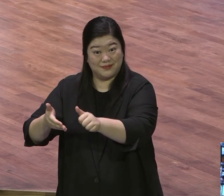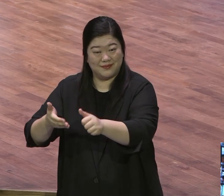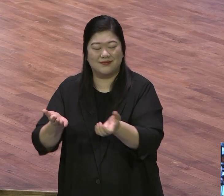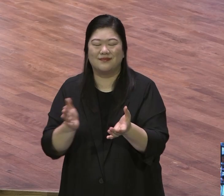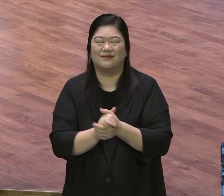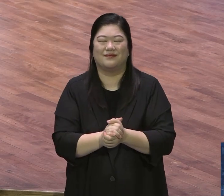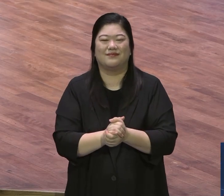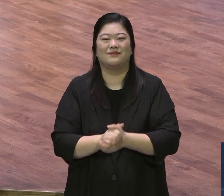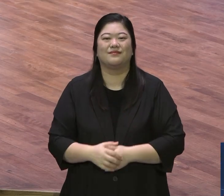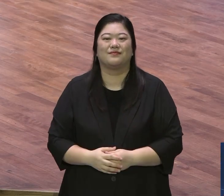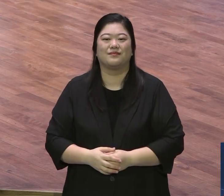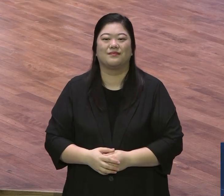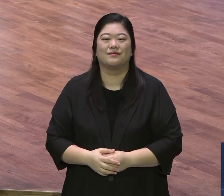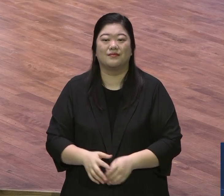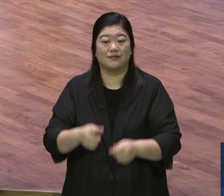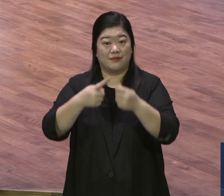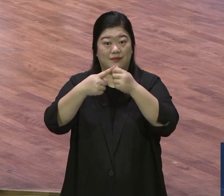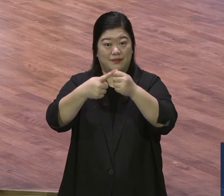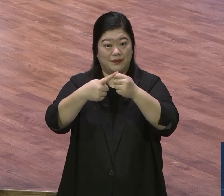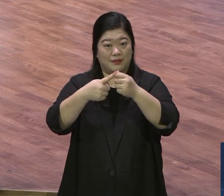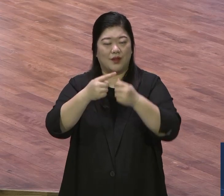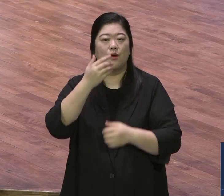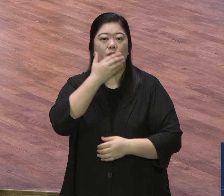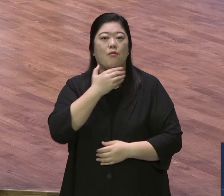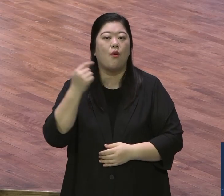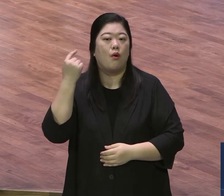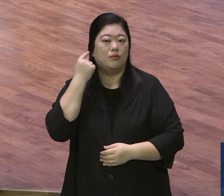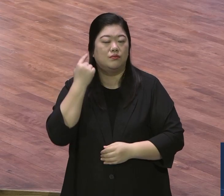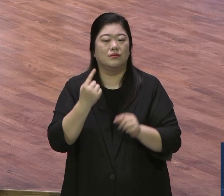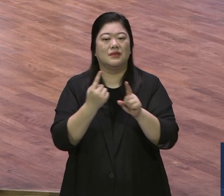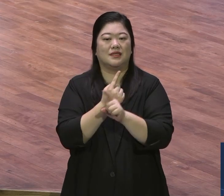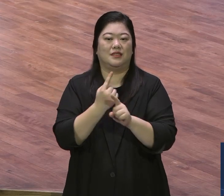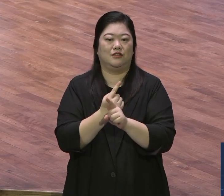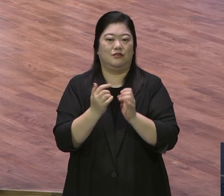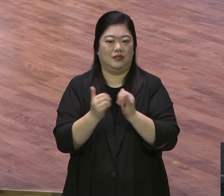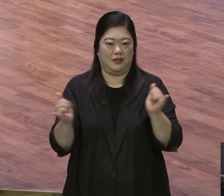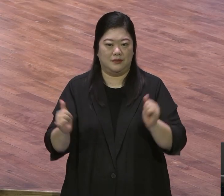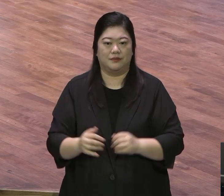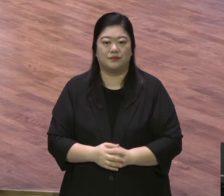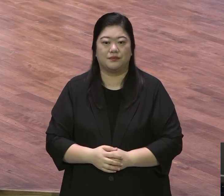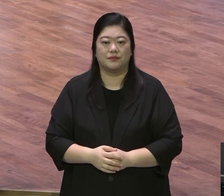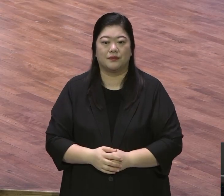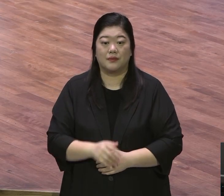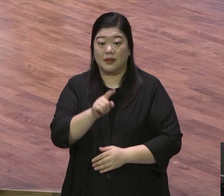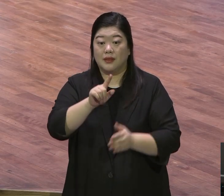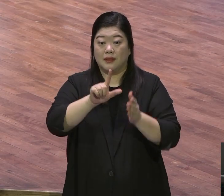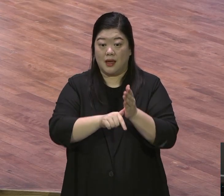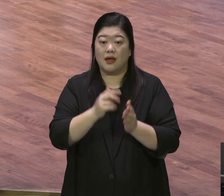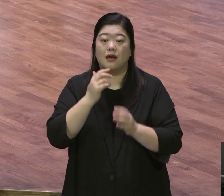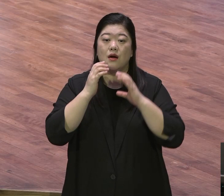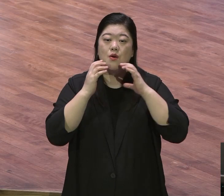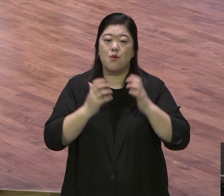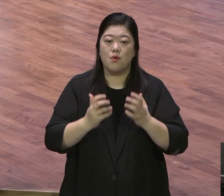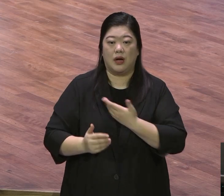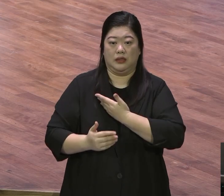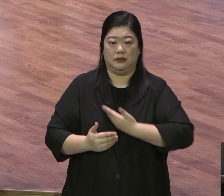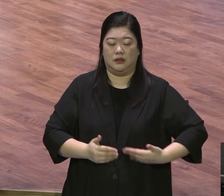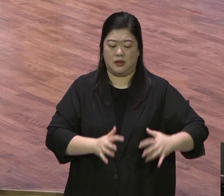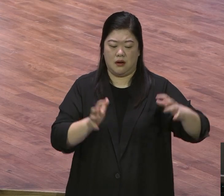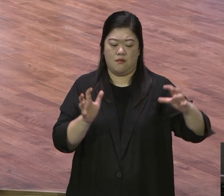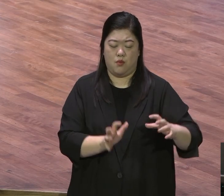복음 치우자입니다. 14절 봅니다. 그때의 요한의 제자들이 예수께 나와 이르되